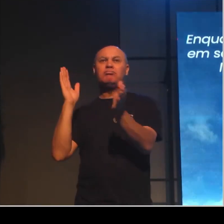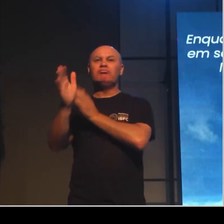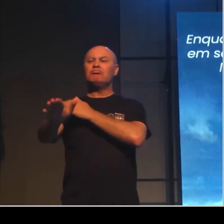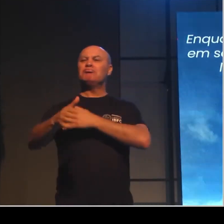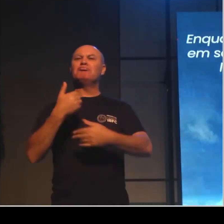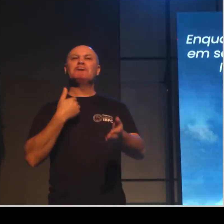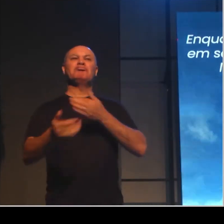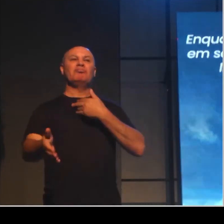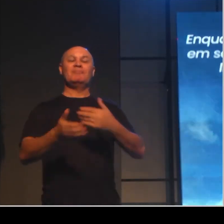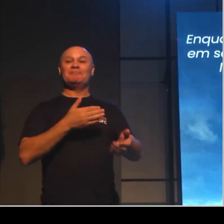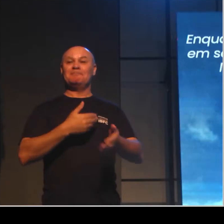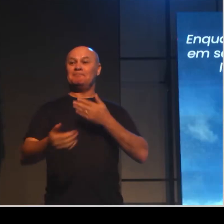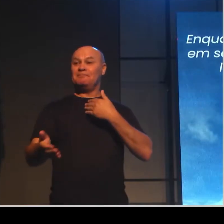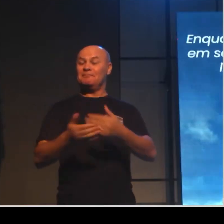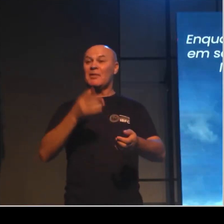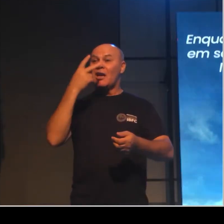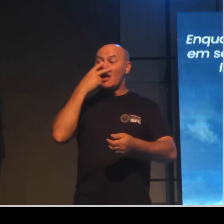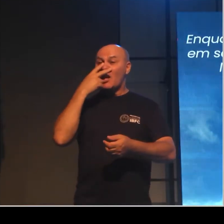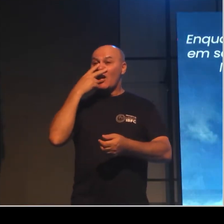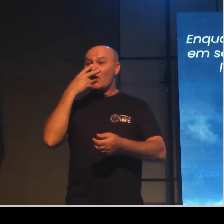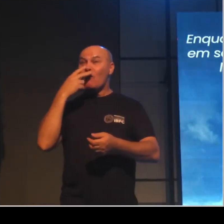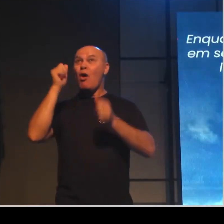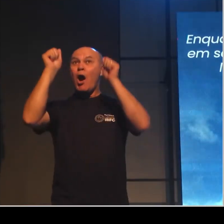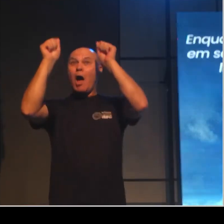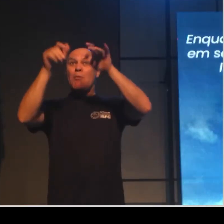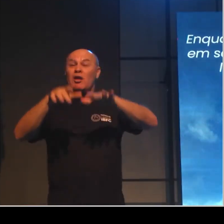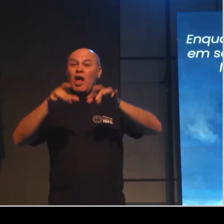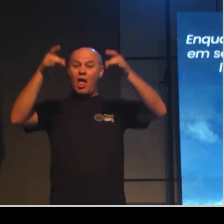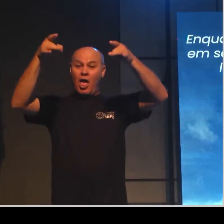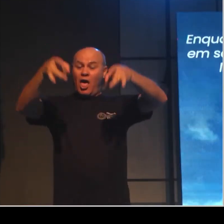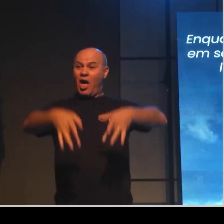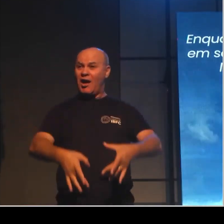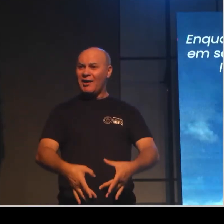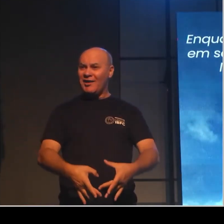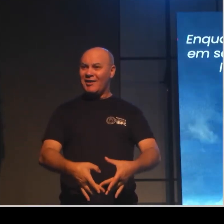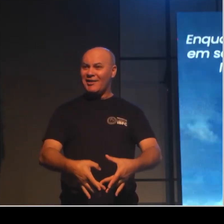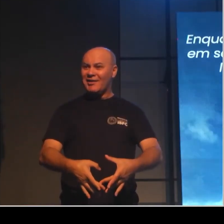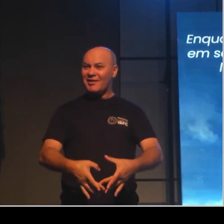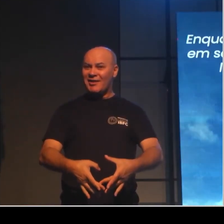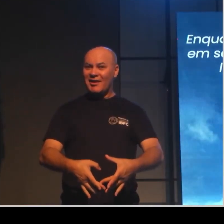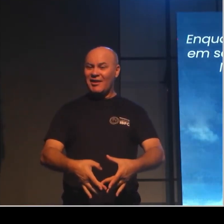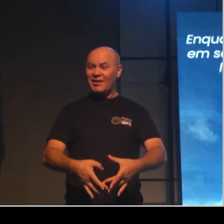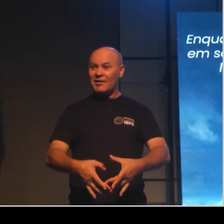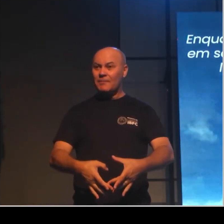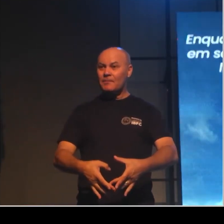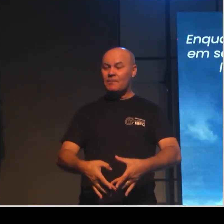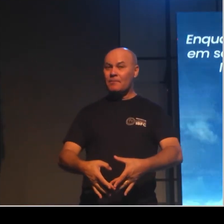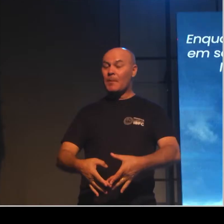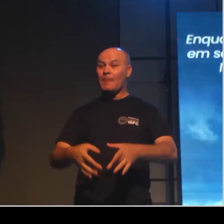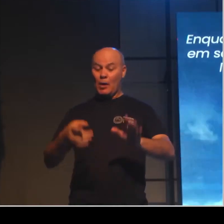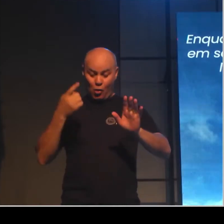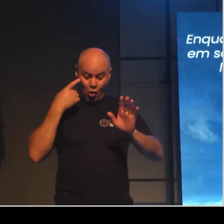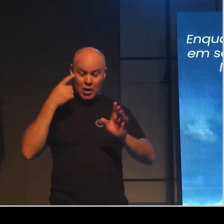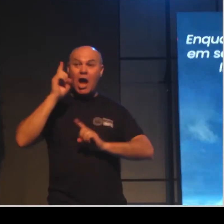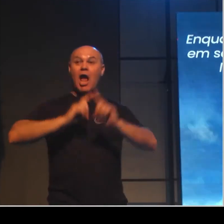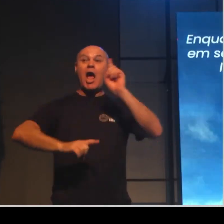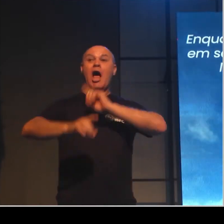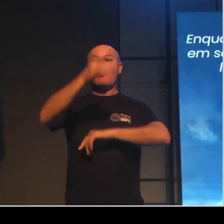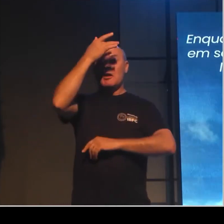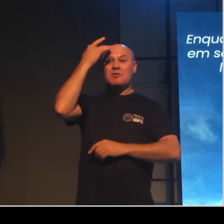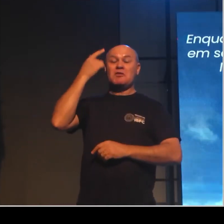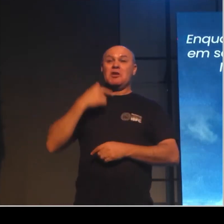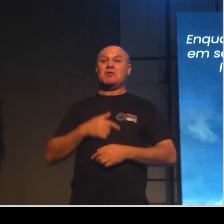gente, Deus não amaldiçoa ninguém. Eu não fiz o que Deus quis, então Deus está me ferrando.